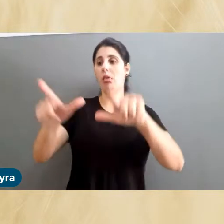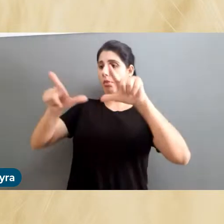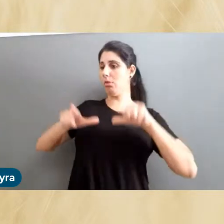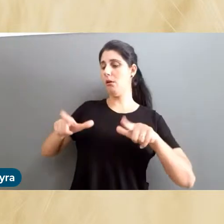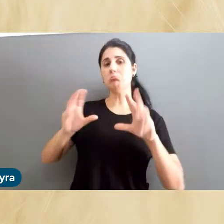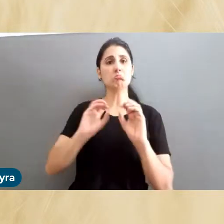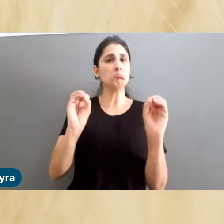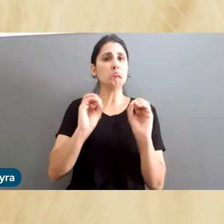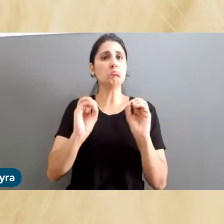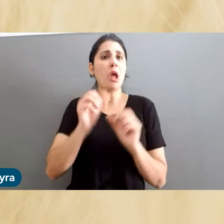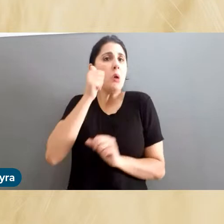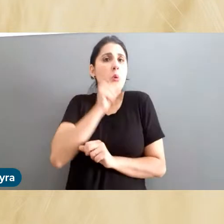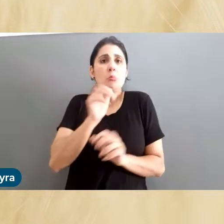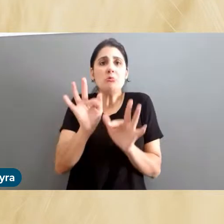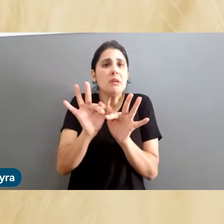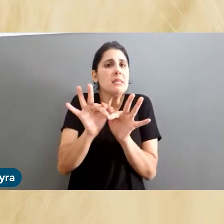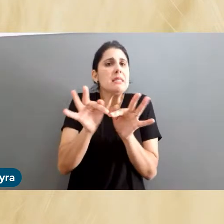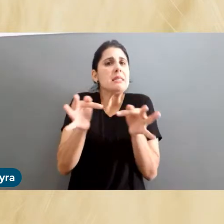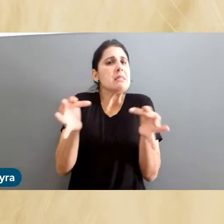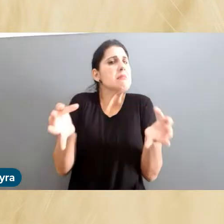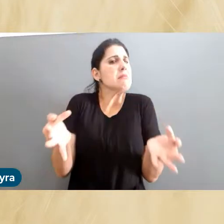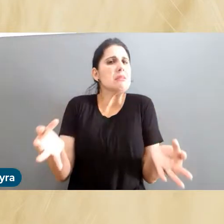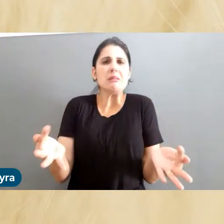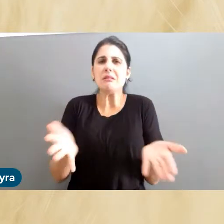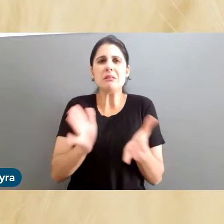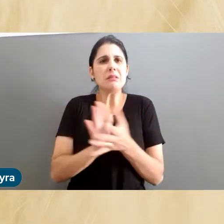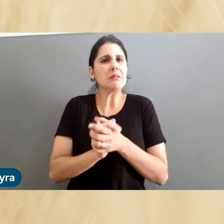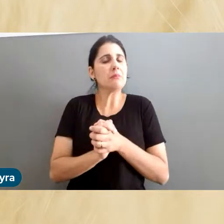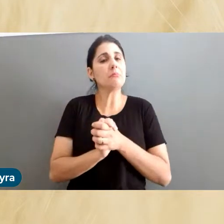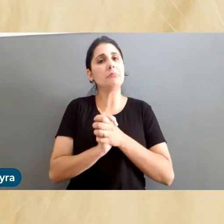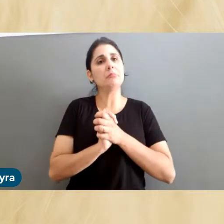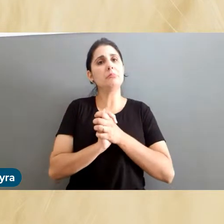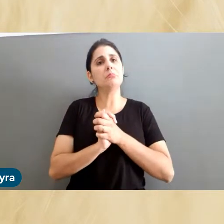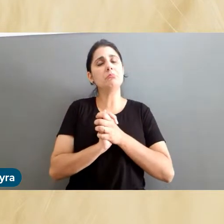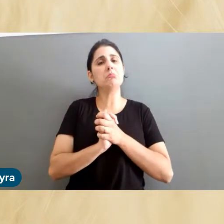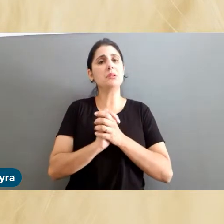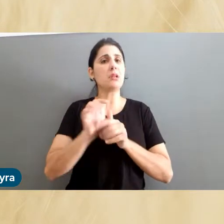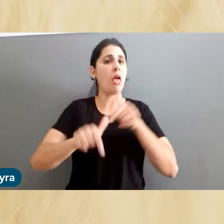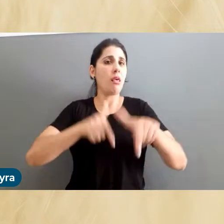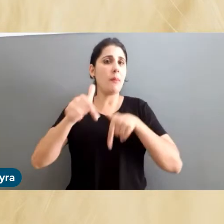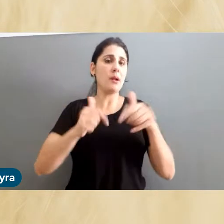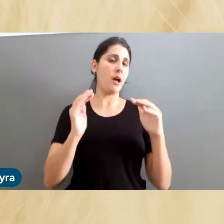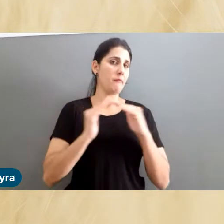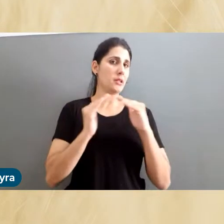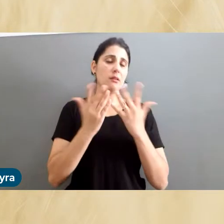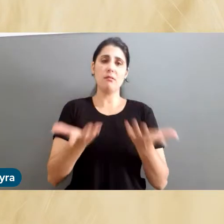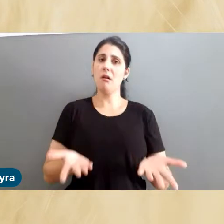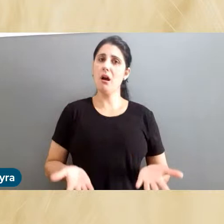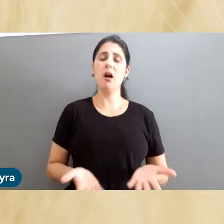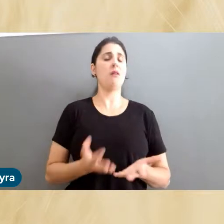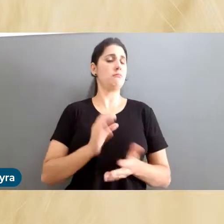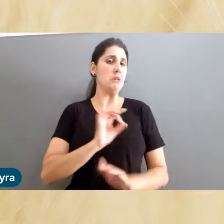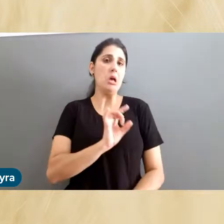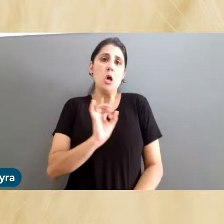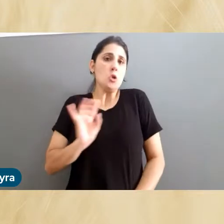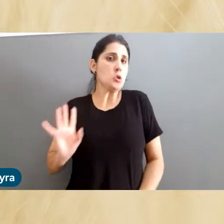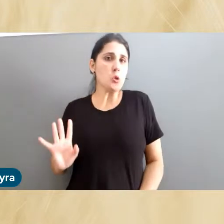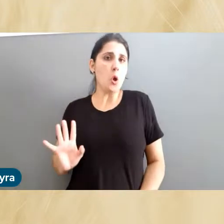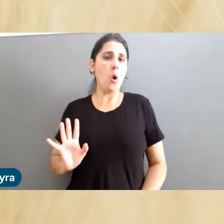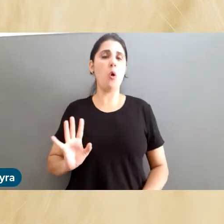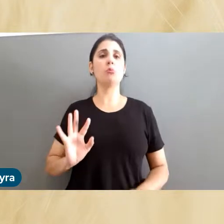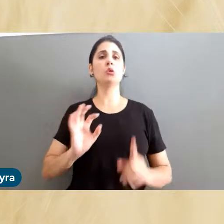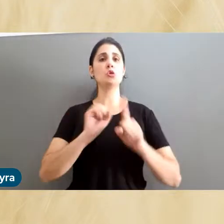Era, talvez, naquele contexto, visto como uma atividade que era importante, cuidar do lar, mas do ponto de vista